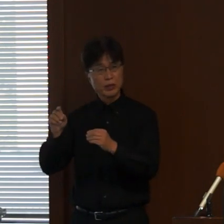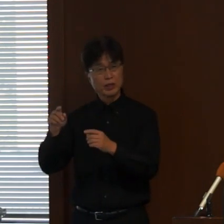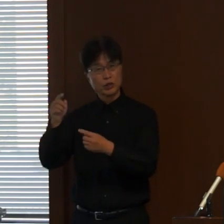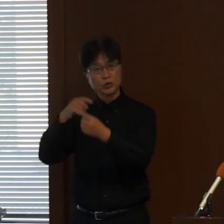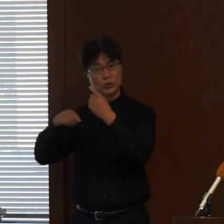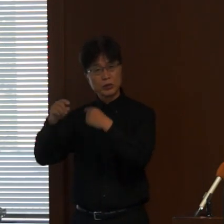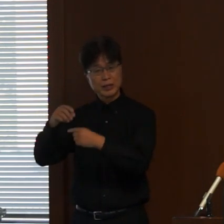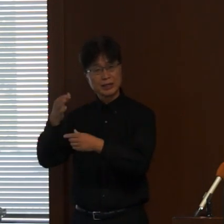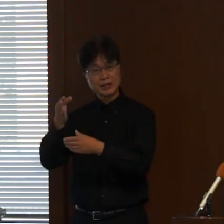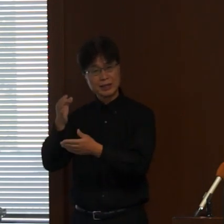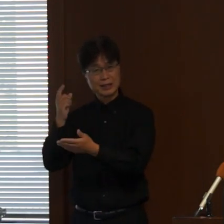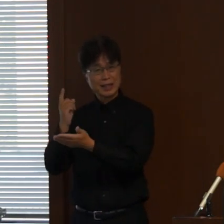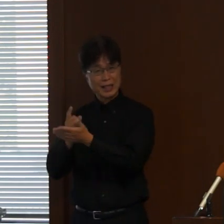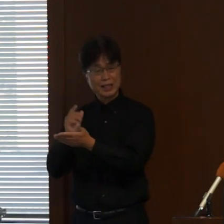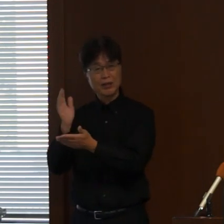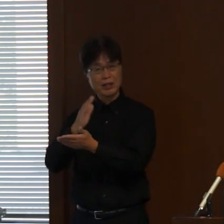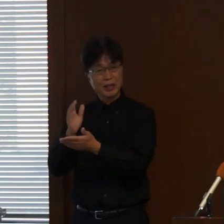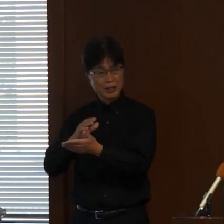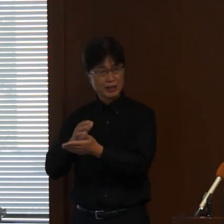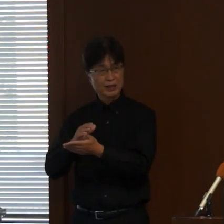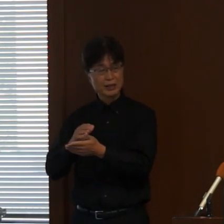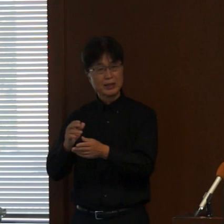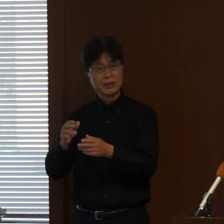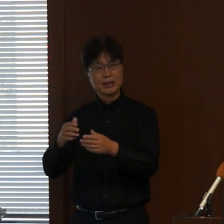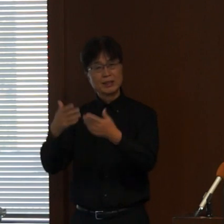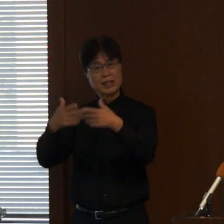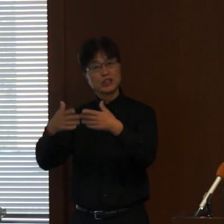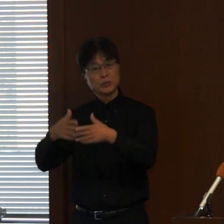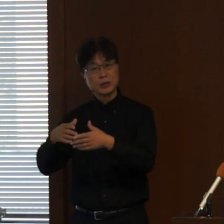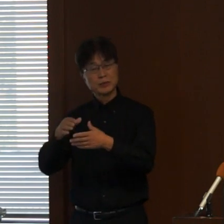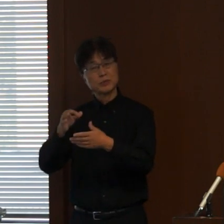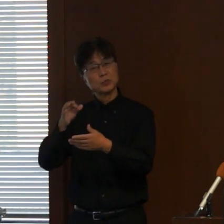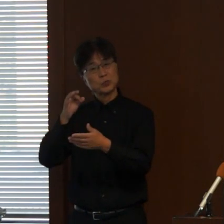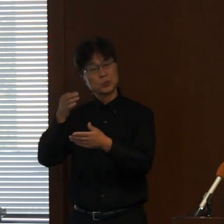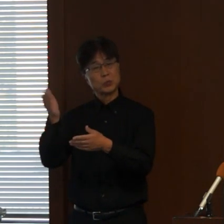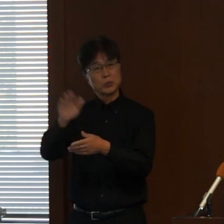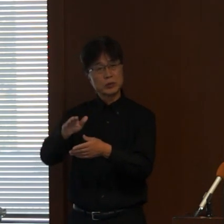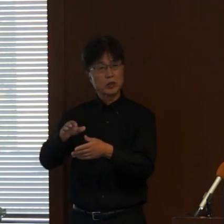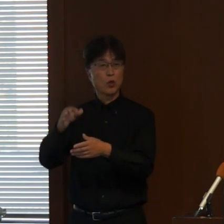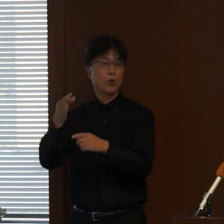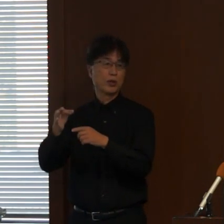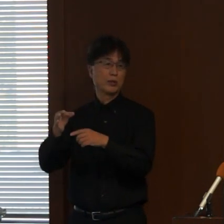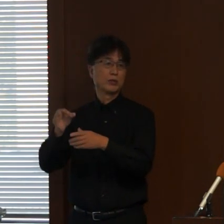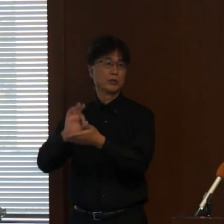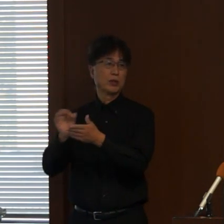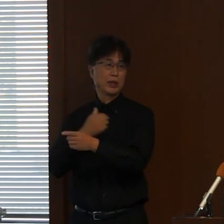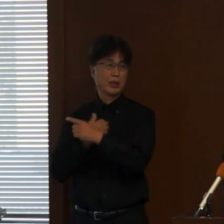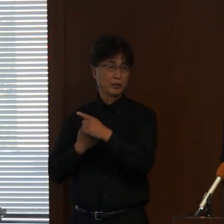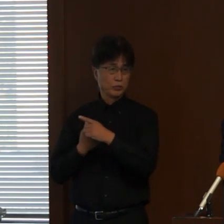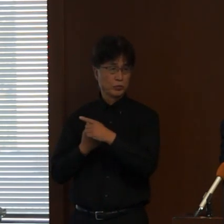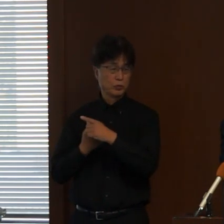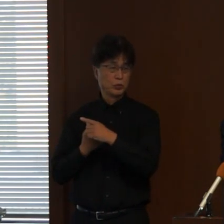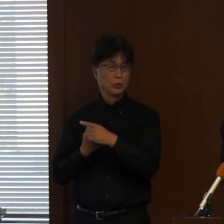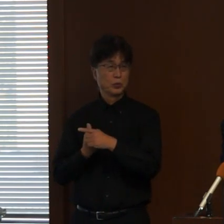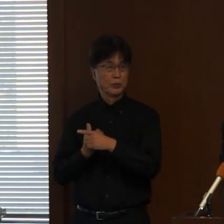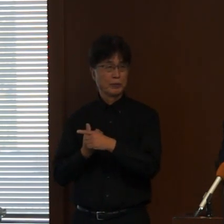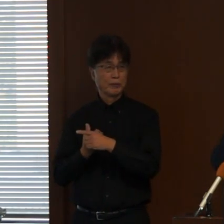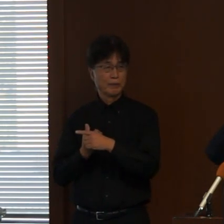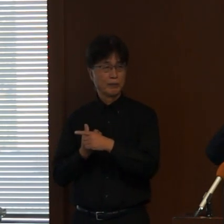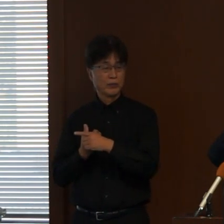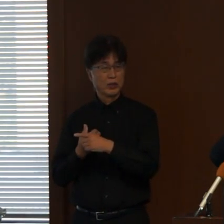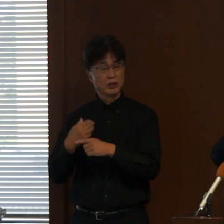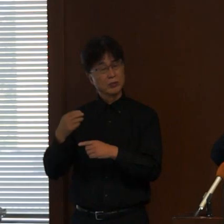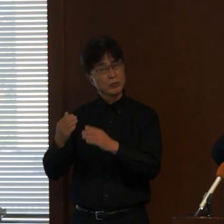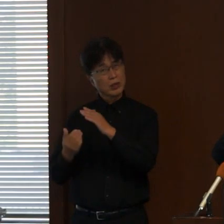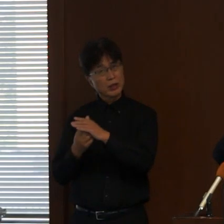ゃなくて投資系設備資金にもなるので、そういったところを紹介しながら、で、それが